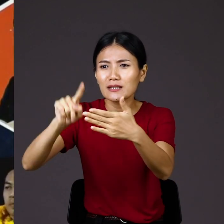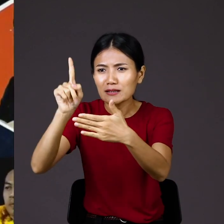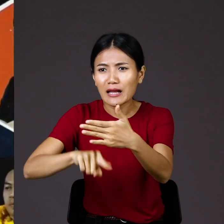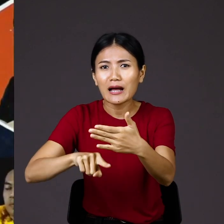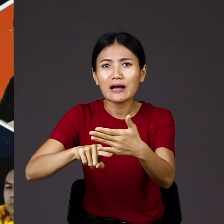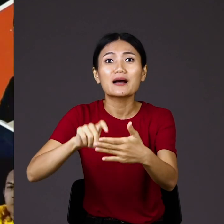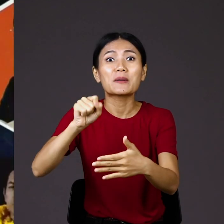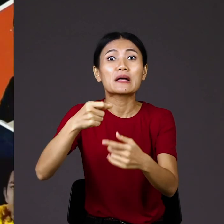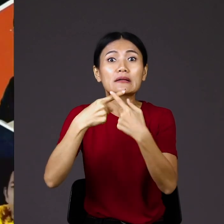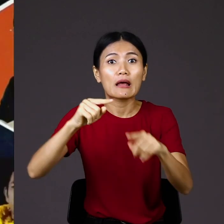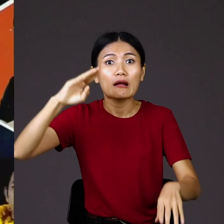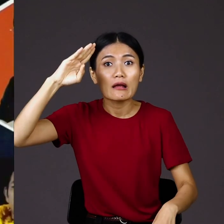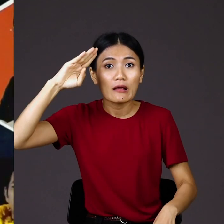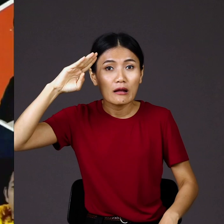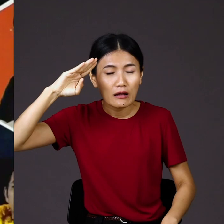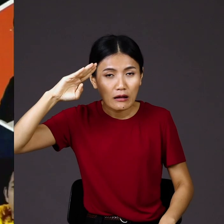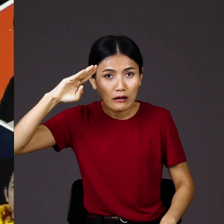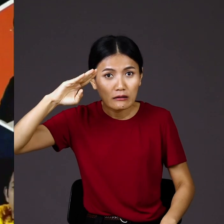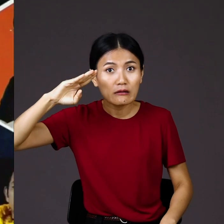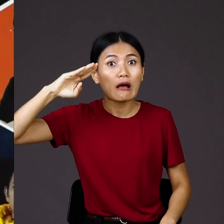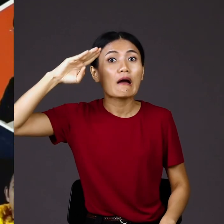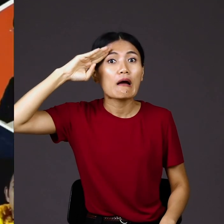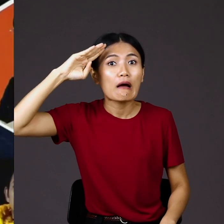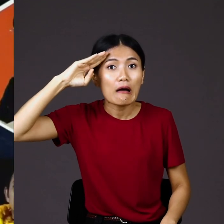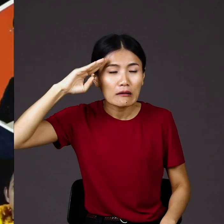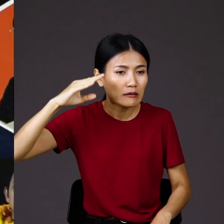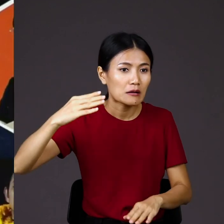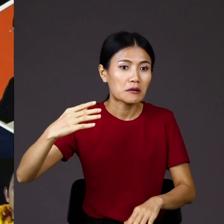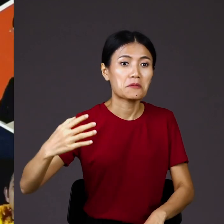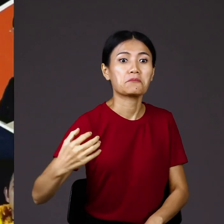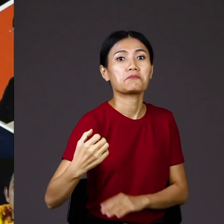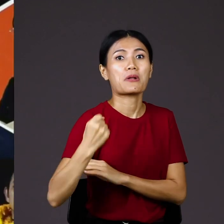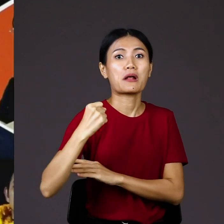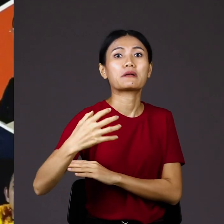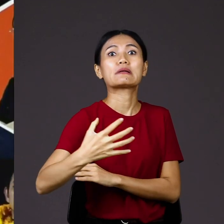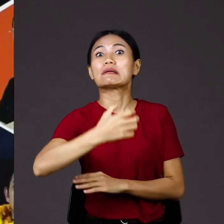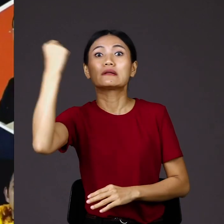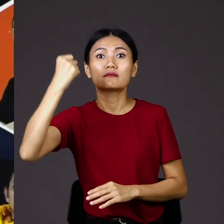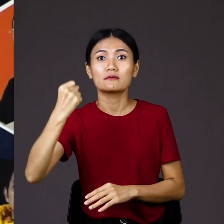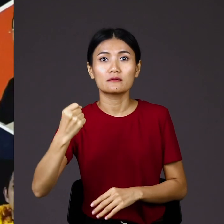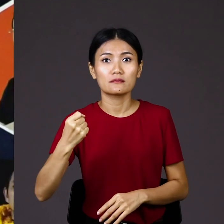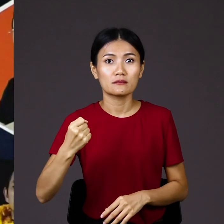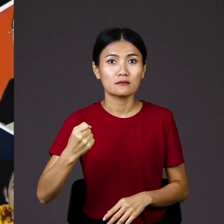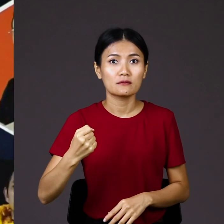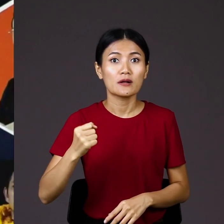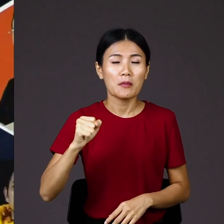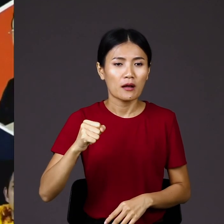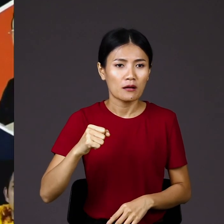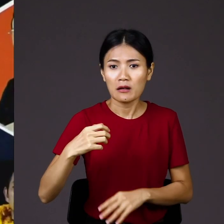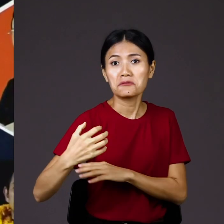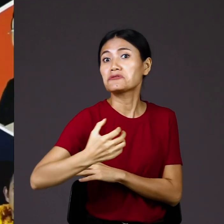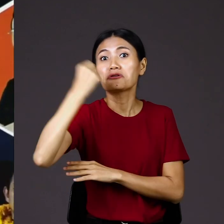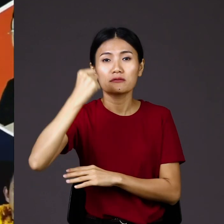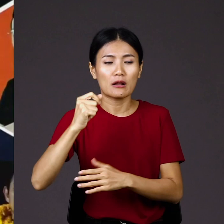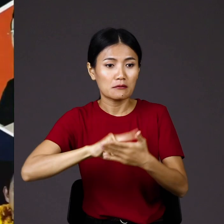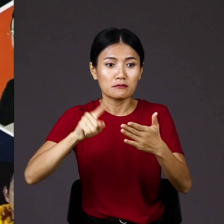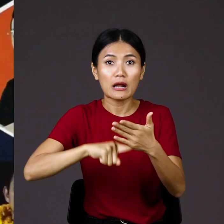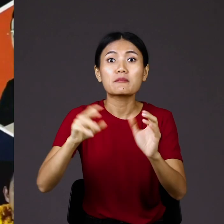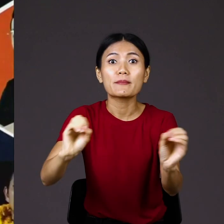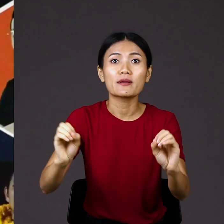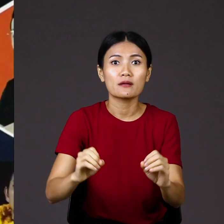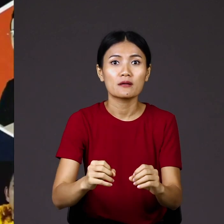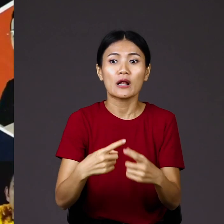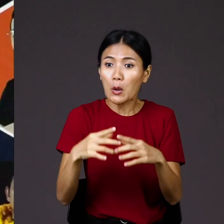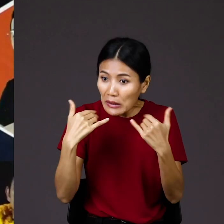ครับแต่ตั้งแต่ประยุทธ์ยึดอำนาจไปเนี่ยก็ขโมยเอาการเลือกตั้งท้องถิ่นติดตัวเข้าไปด้วยเพิ่งจะมายอมให้เราเลือกก็ร